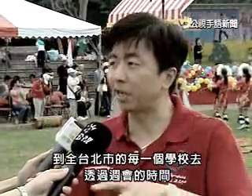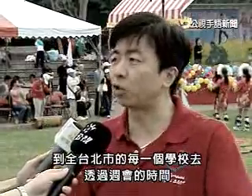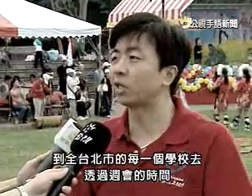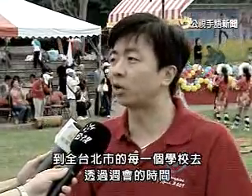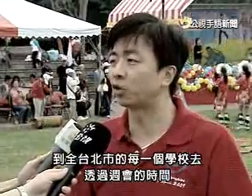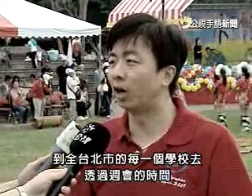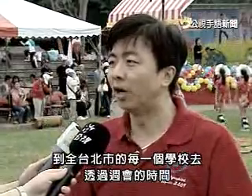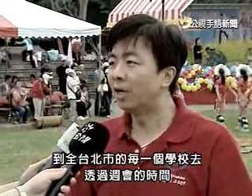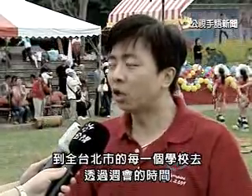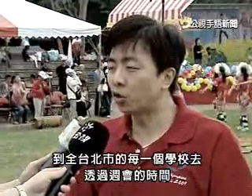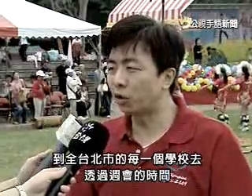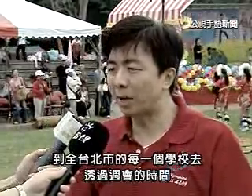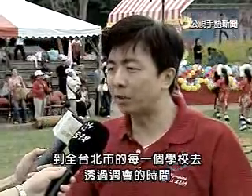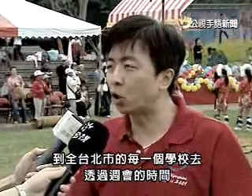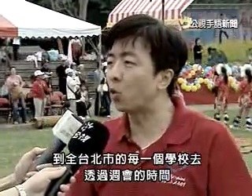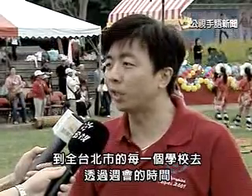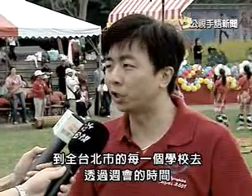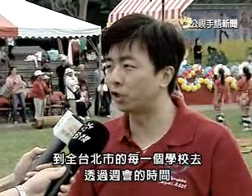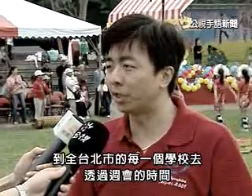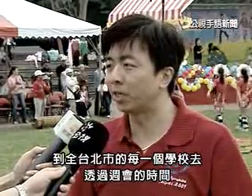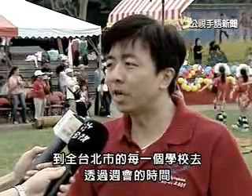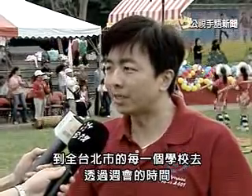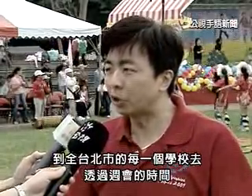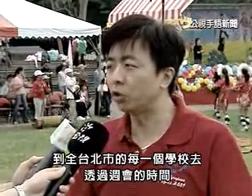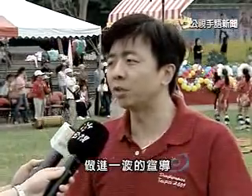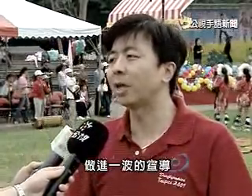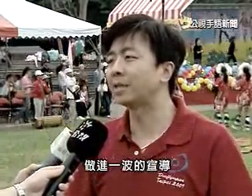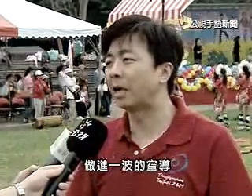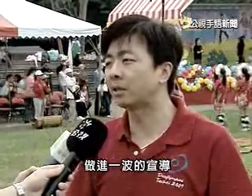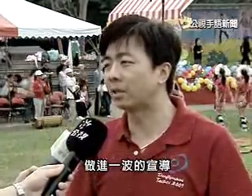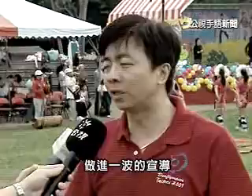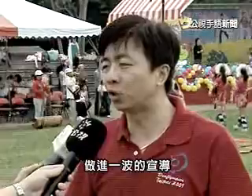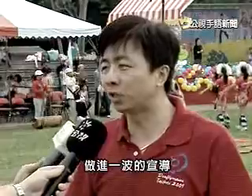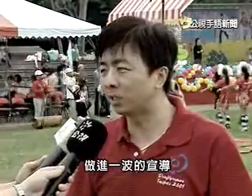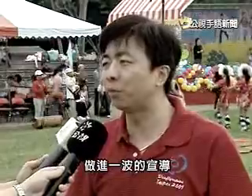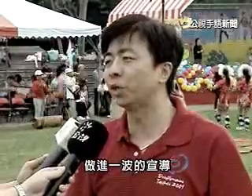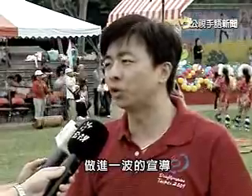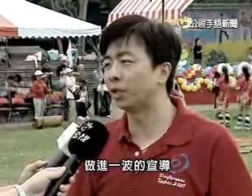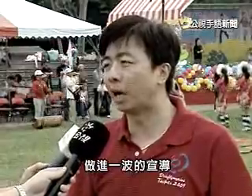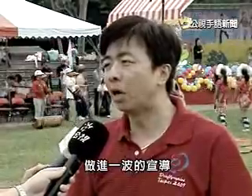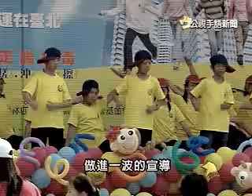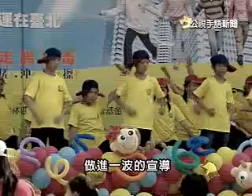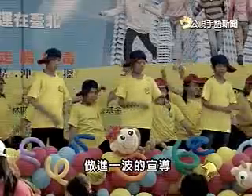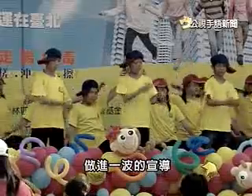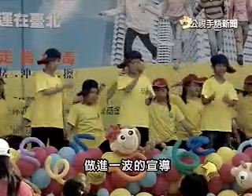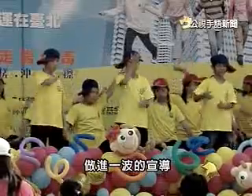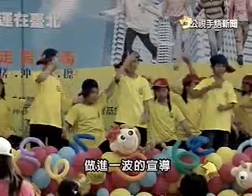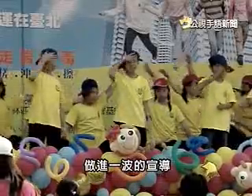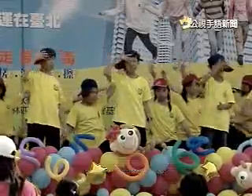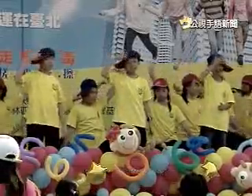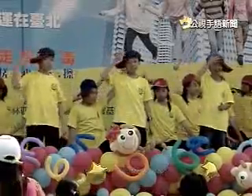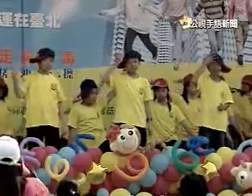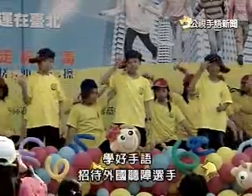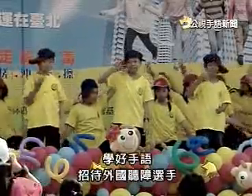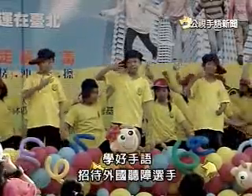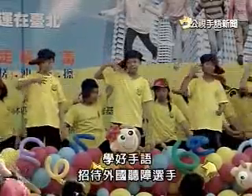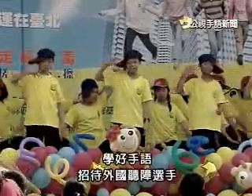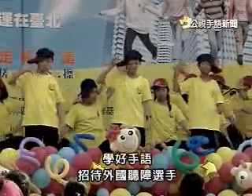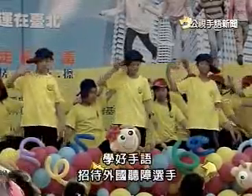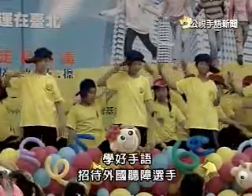学校去啊、哦，透过他们周会的时间再去再加做进一步的宣导。 学好手语，招待外国听障